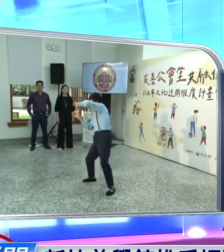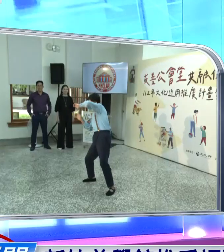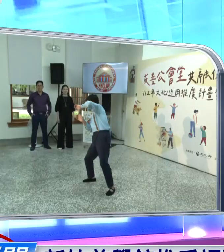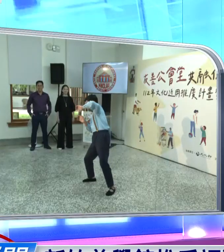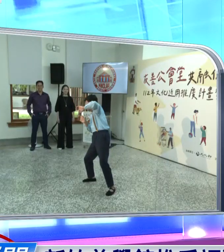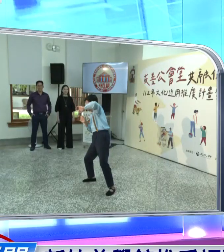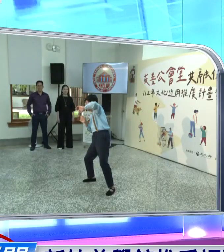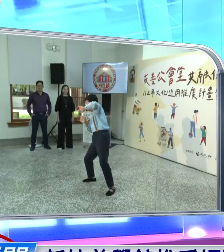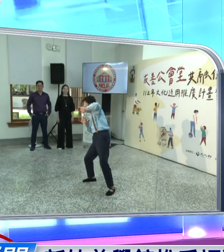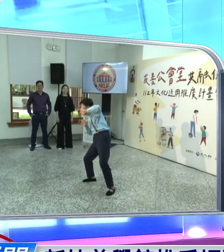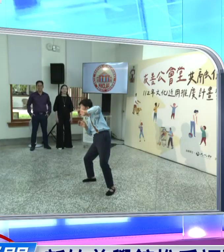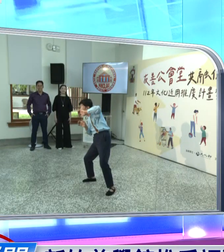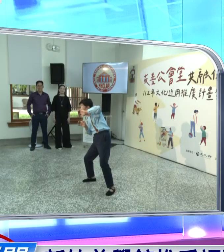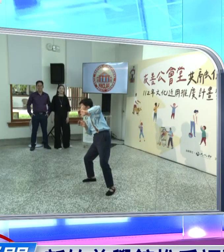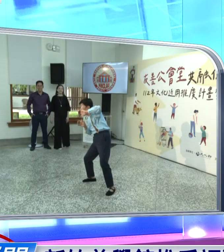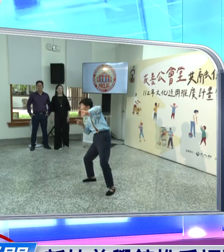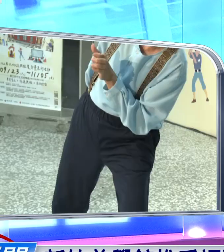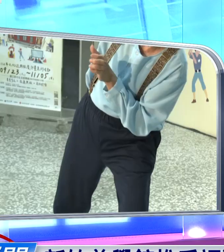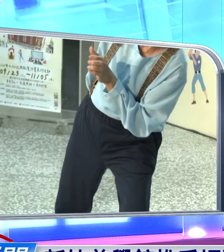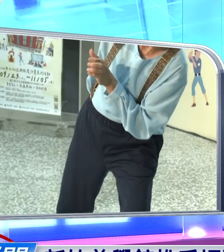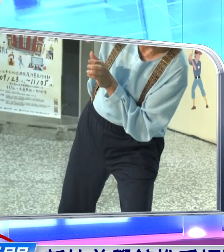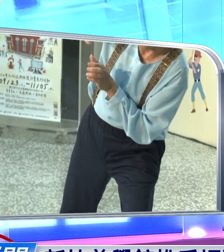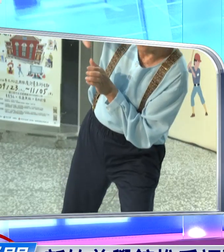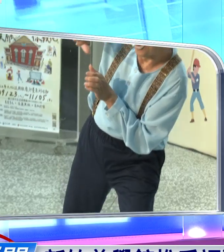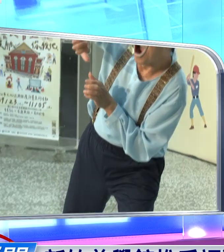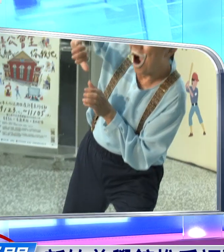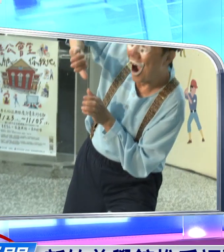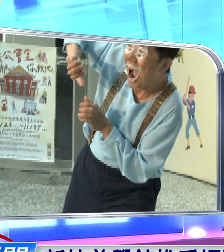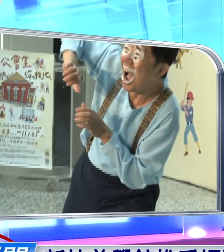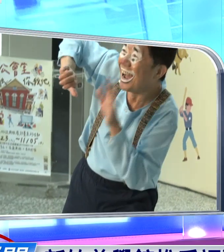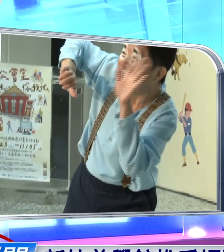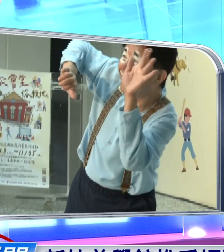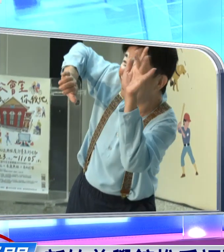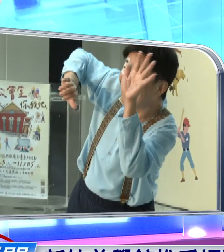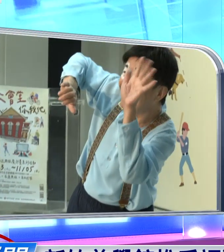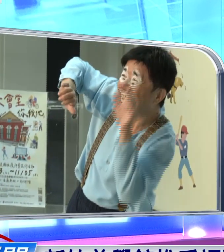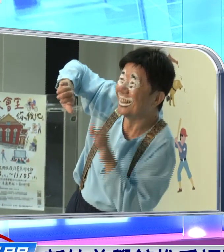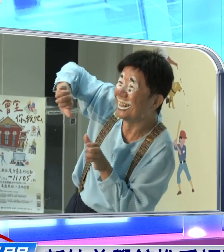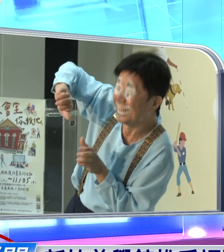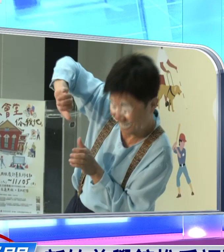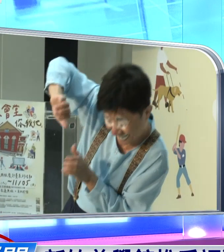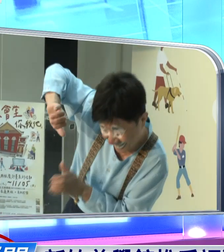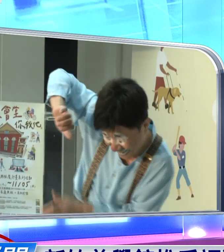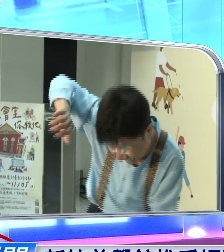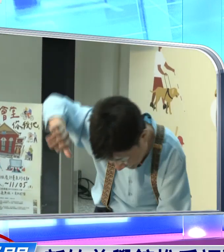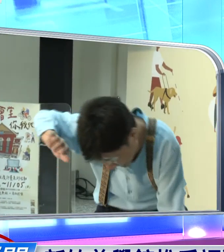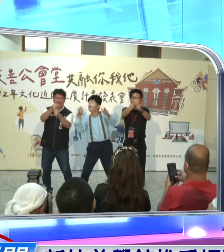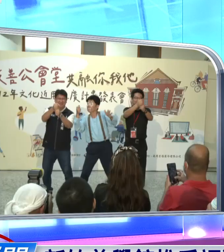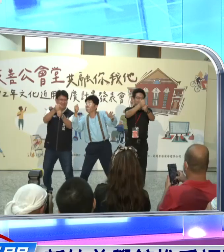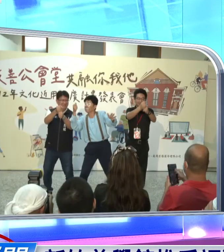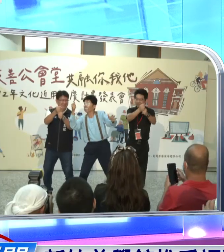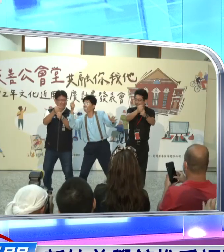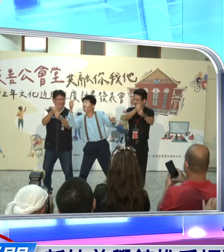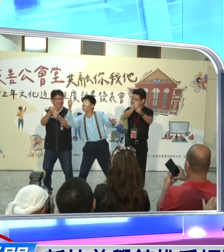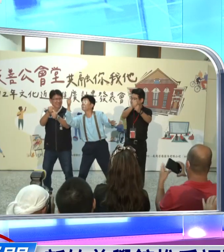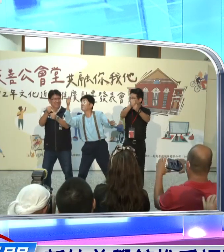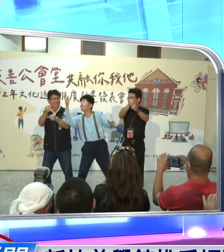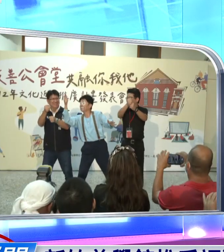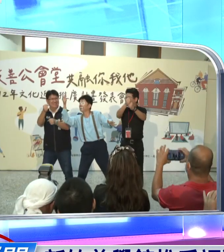今仔日9月23是国际手机日，文化部的新竹生活美学馆就是文化边馆，透过 QR code， 听众